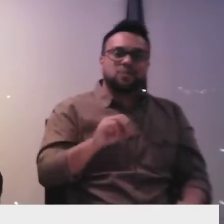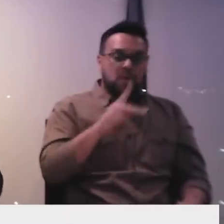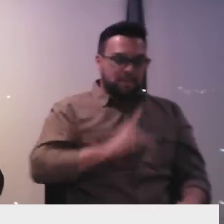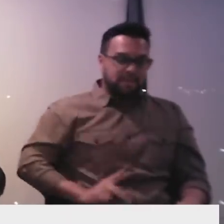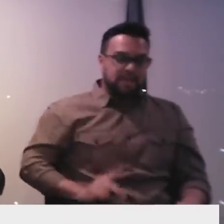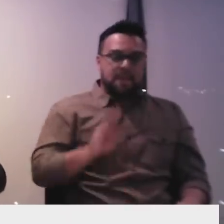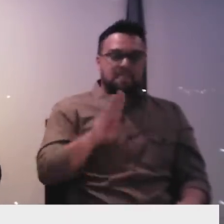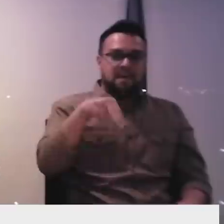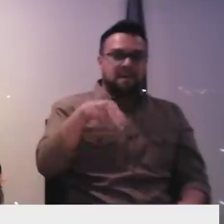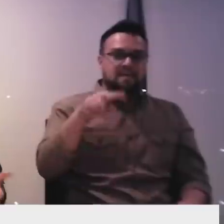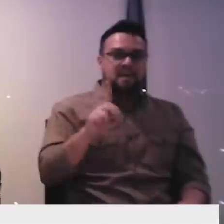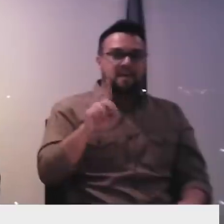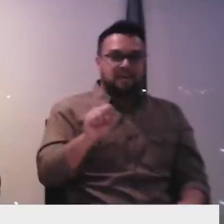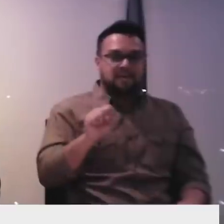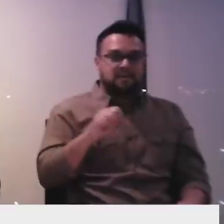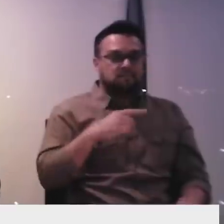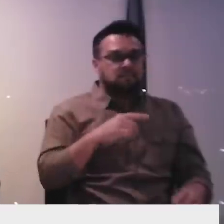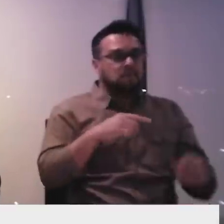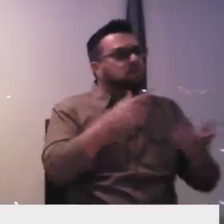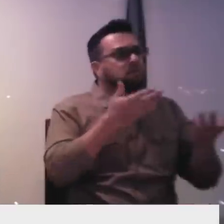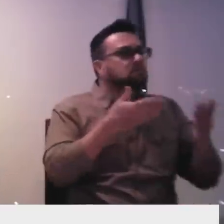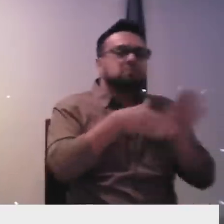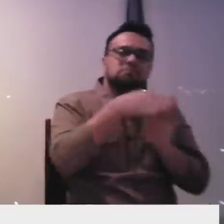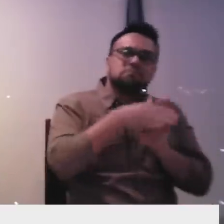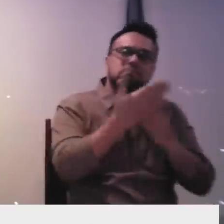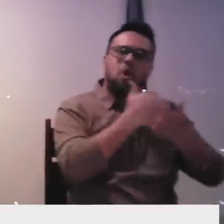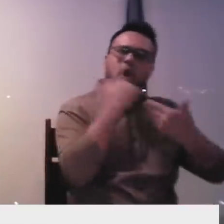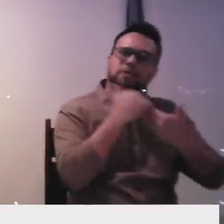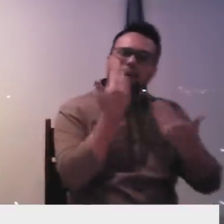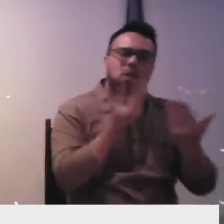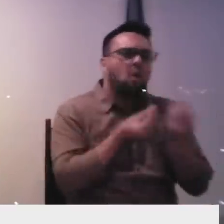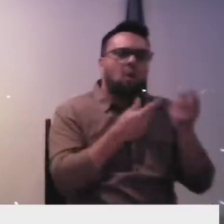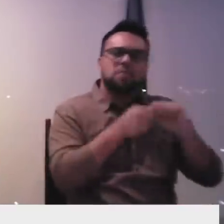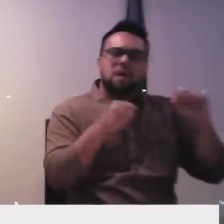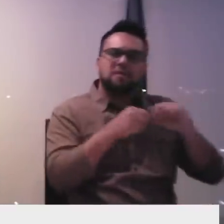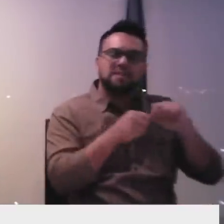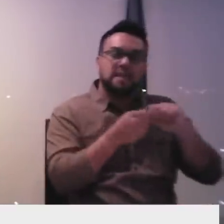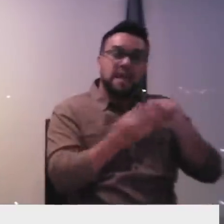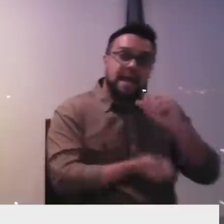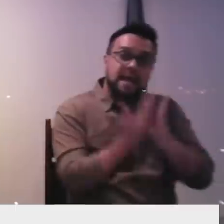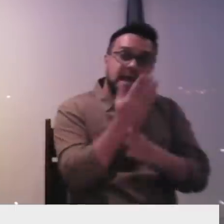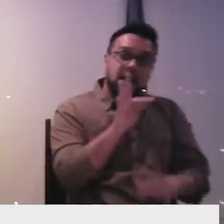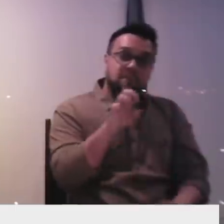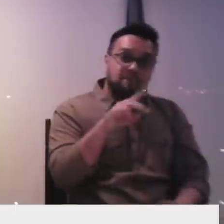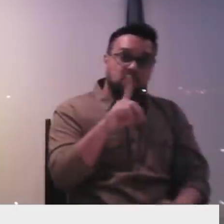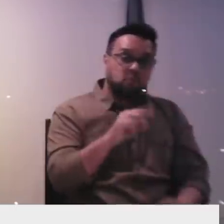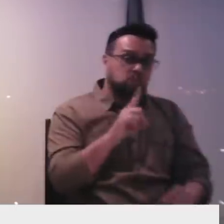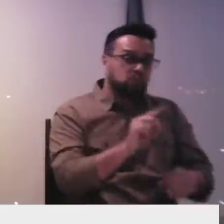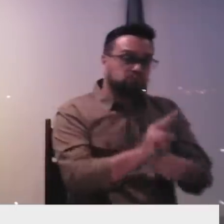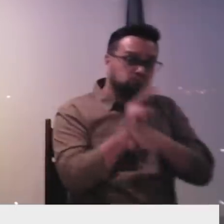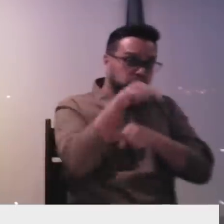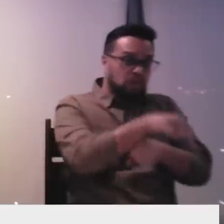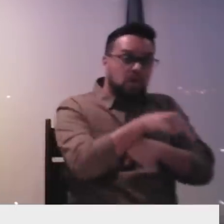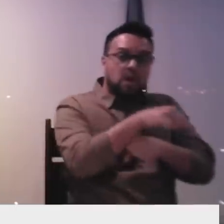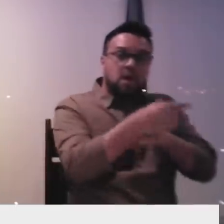com ele da... O que a gente pode fazer? É criar um fundo regulador... É ver o lucro da Petrobras, aquele